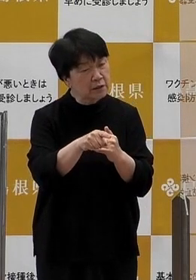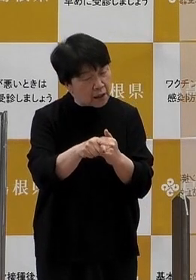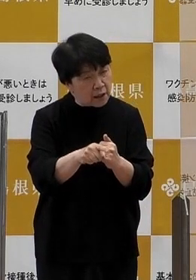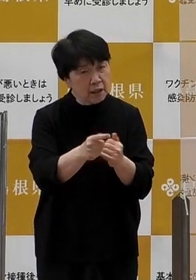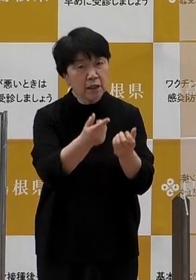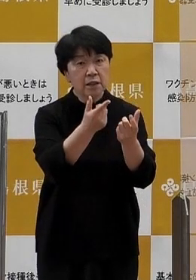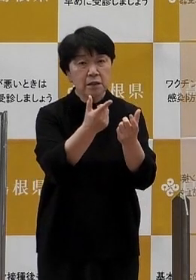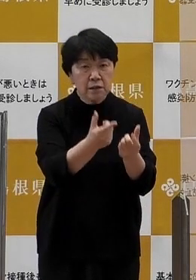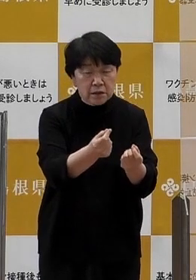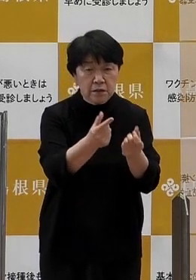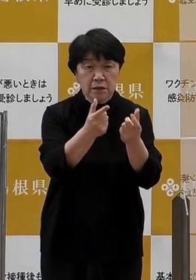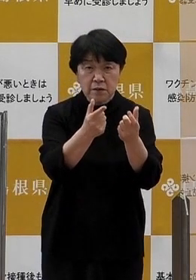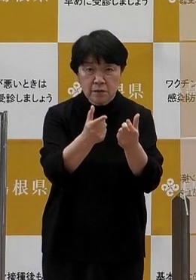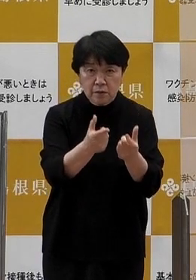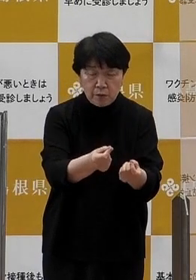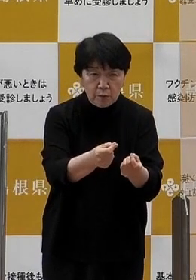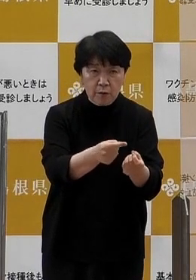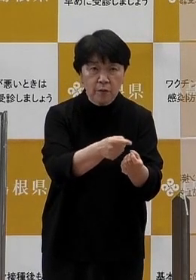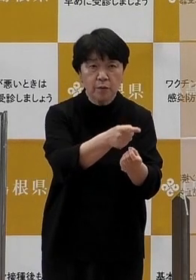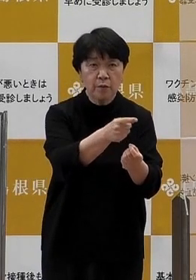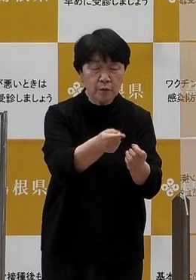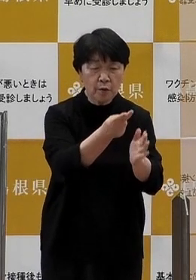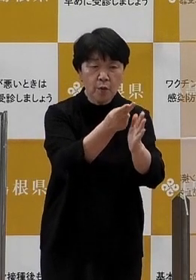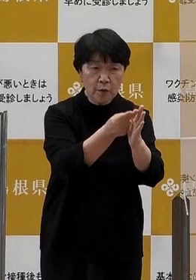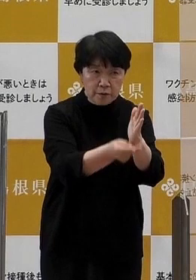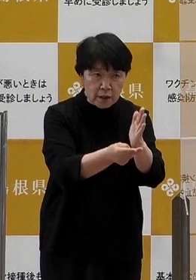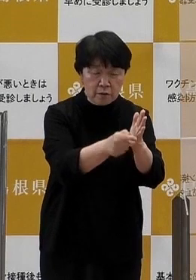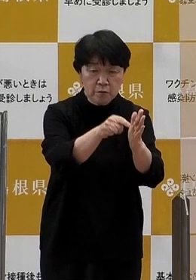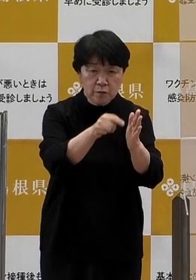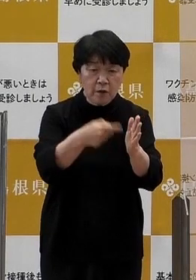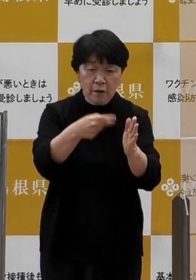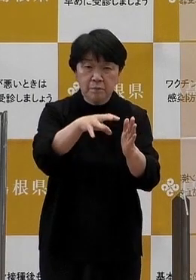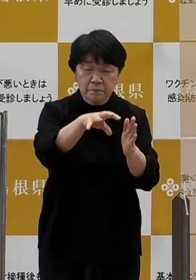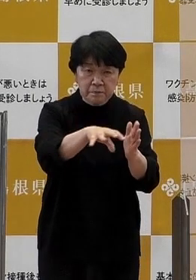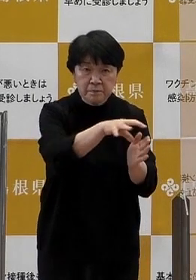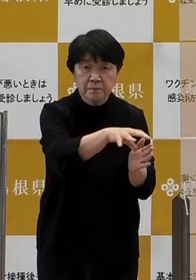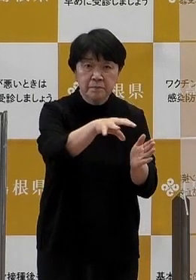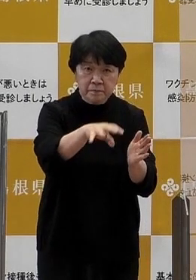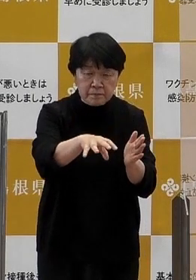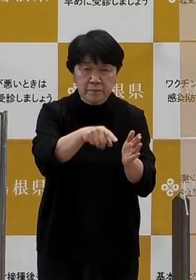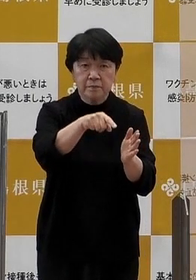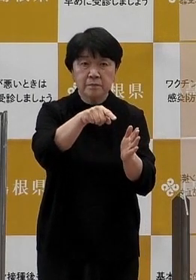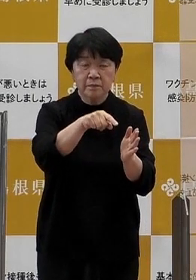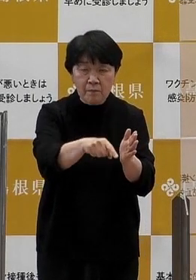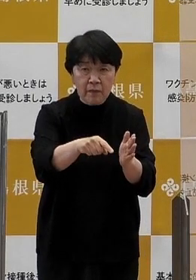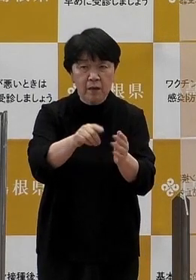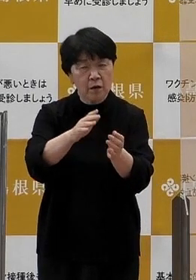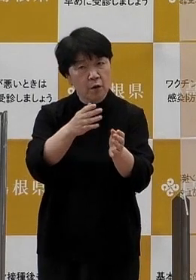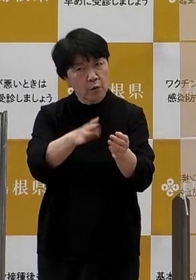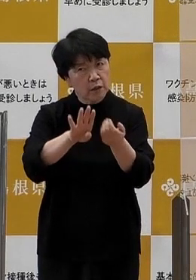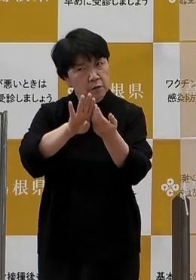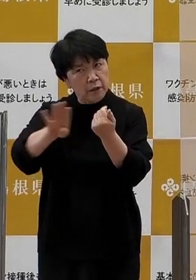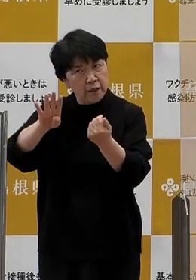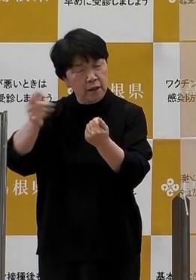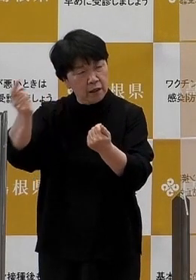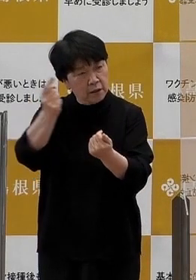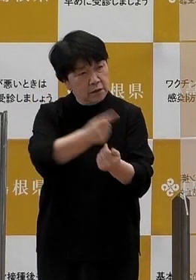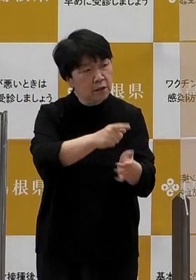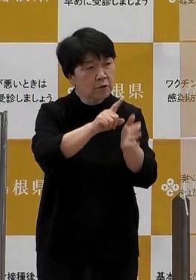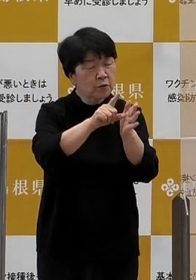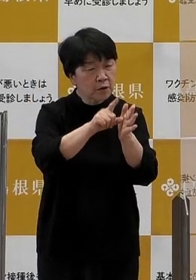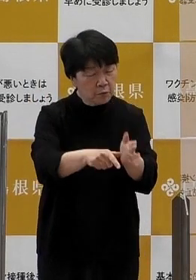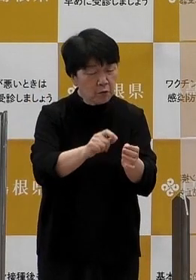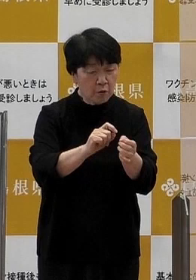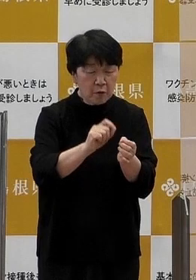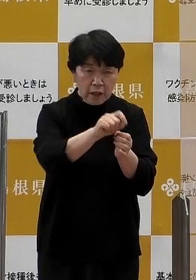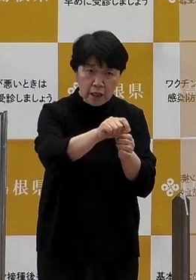その各業界で対応していただくことで感染拡大の目になるという可能性は極めて低いというふうに判断